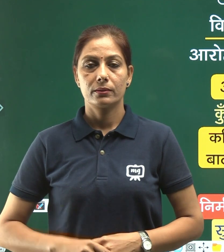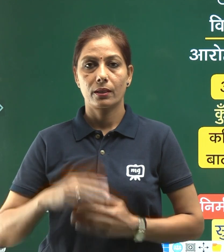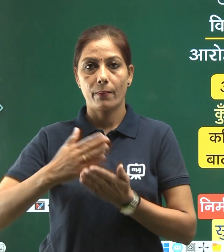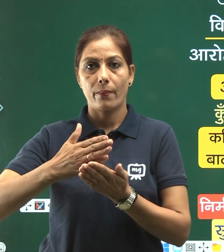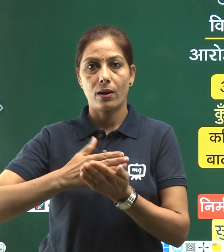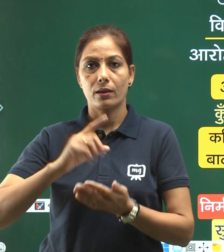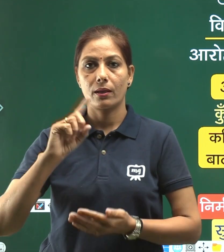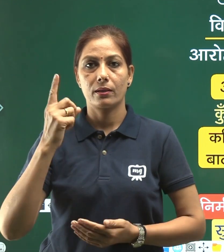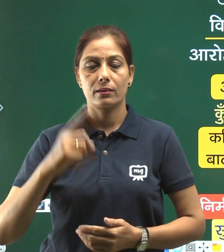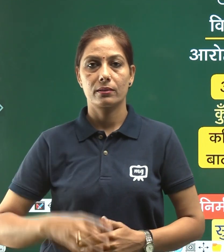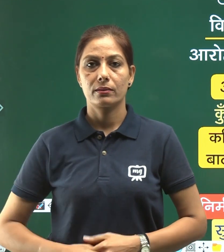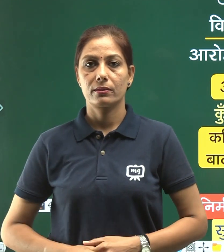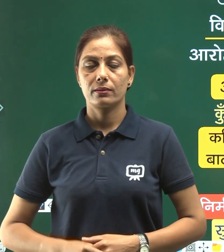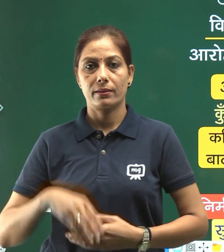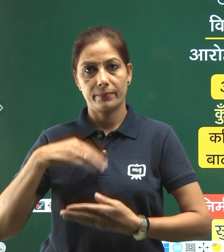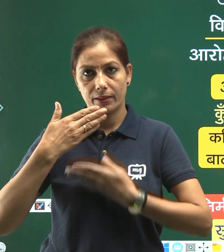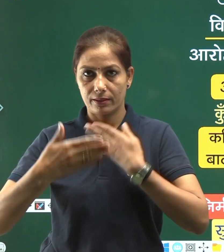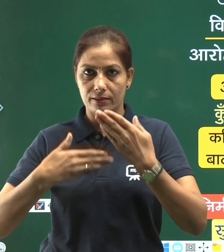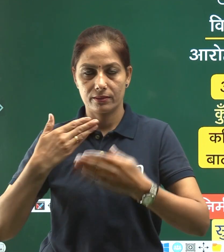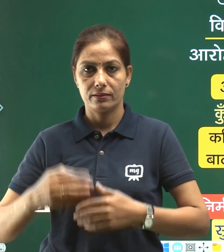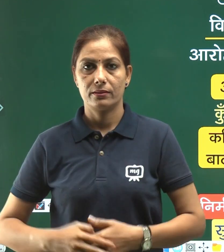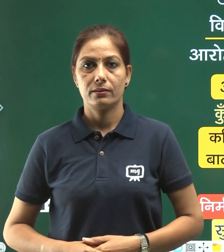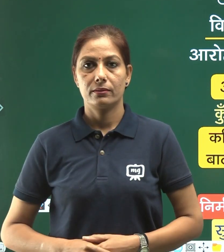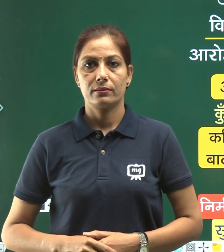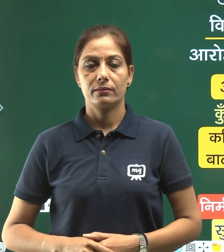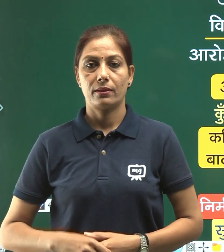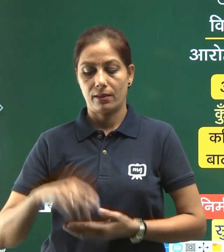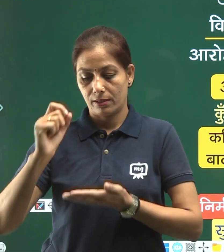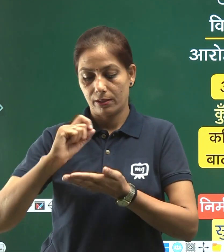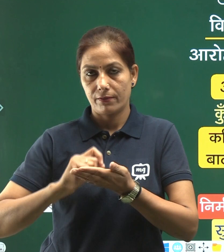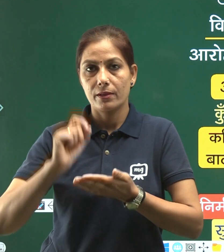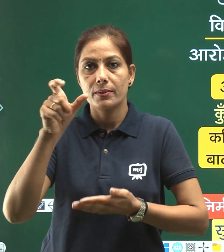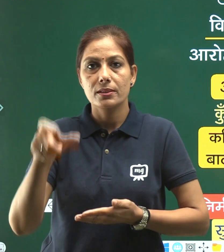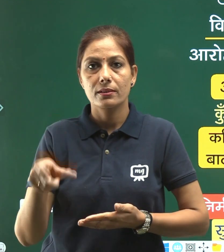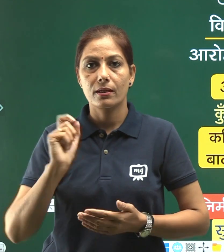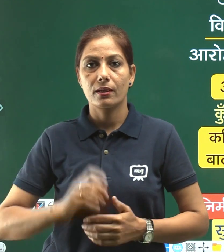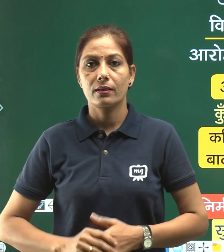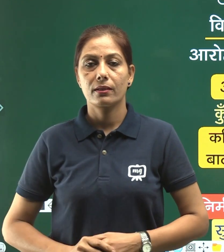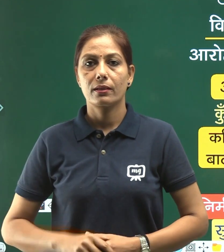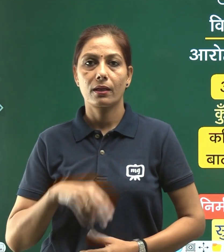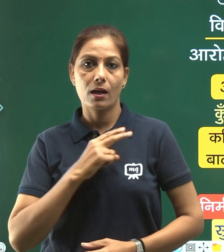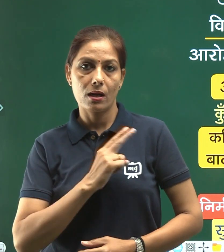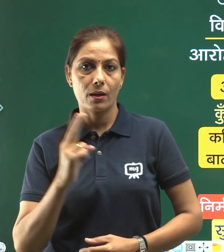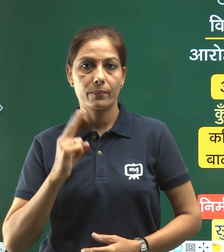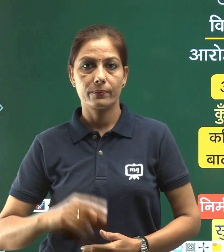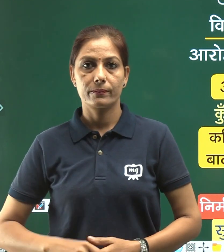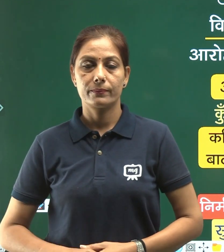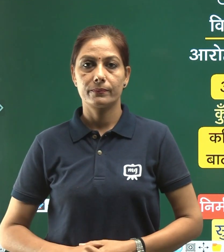भाग 1 पढ़ेंगे। लेखक है कुंवर